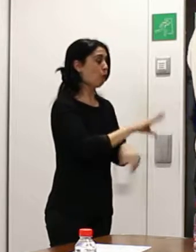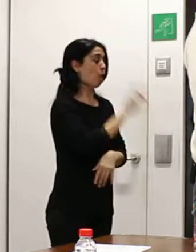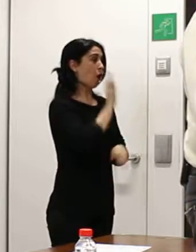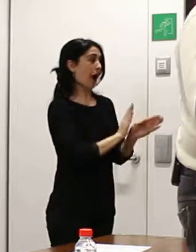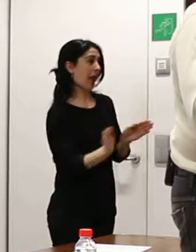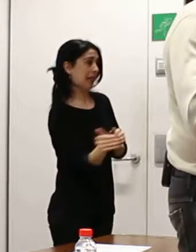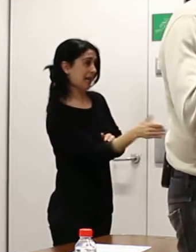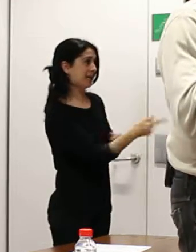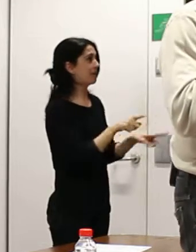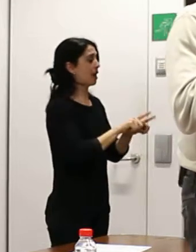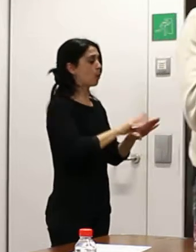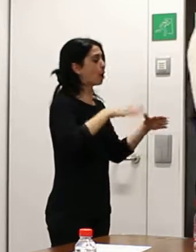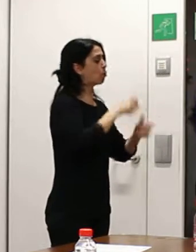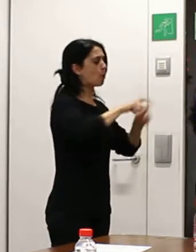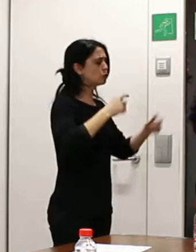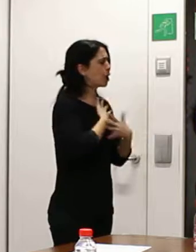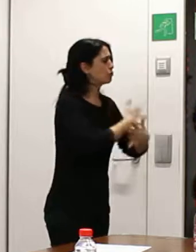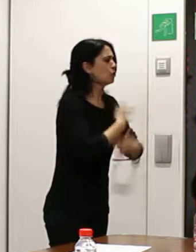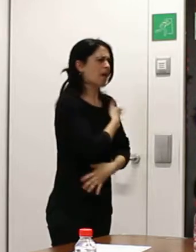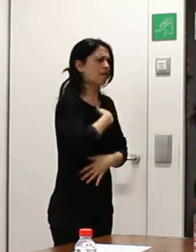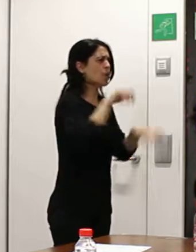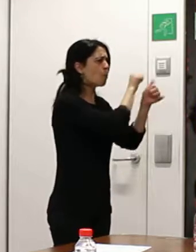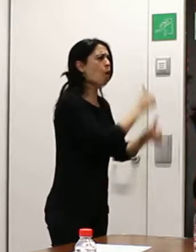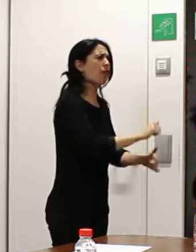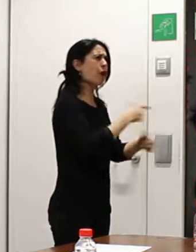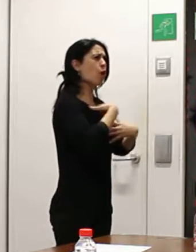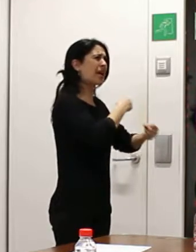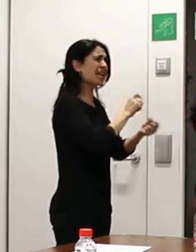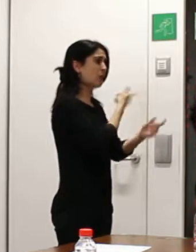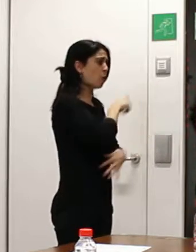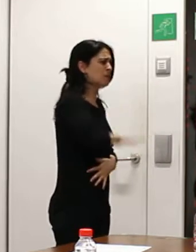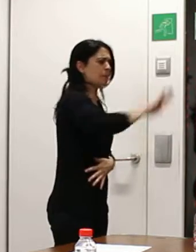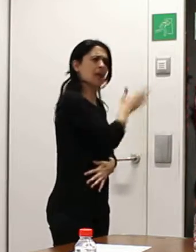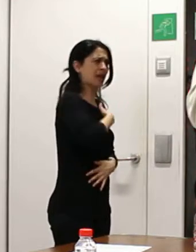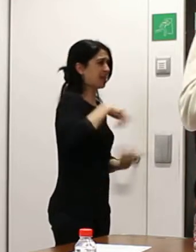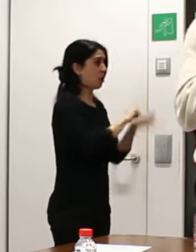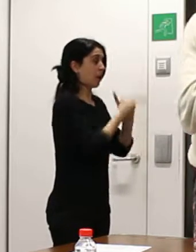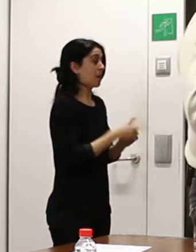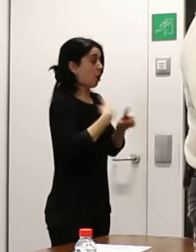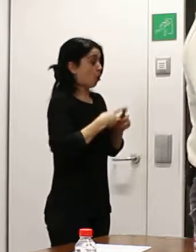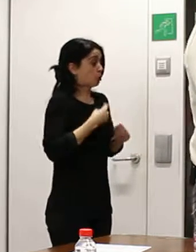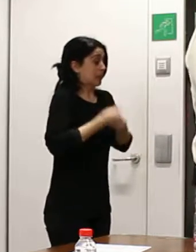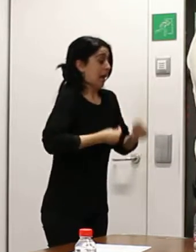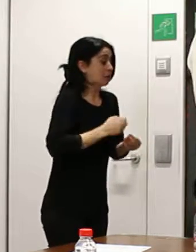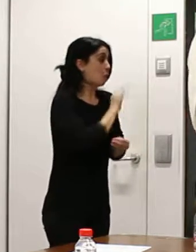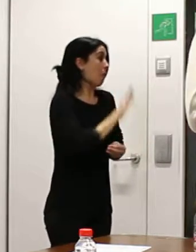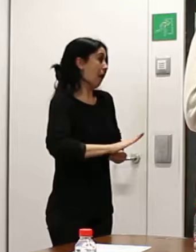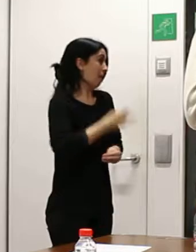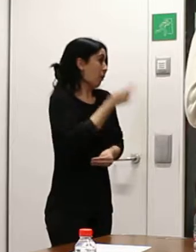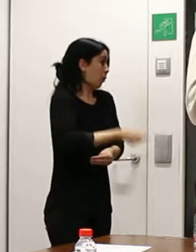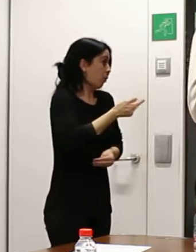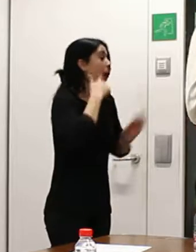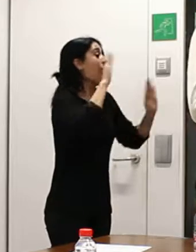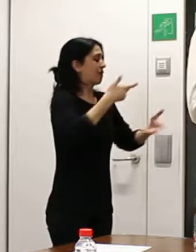modelo energético en España y que ha conseguido hacer algo que es suficientemente relevante como para aparecer en los medios y que la inviten a las